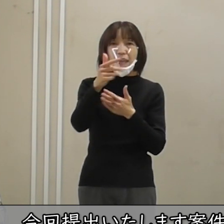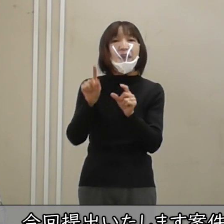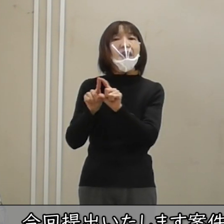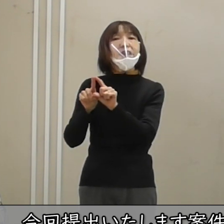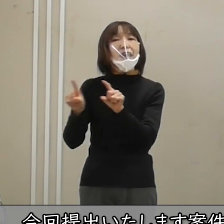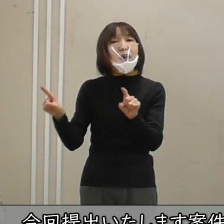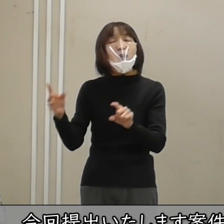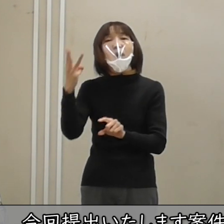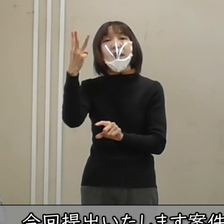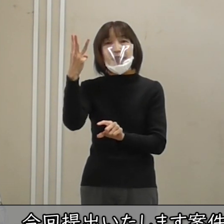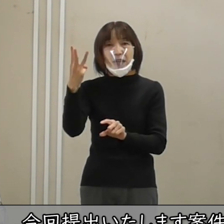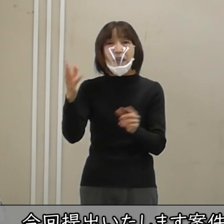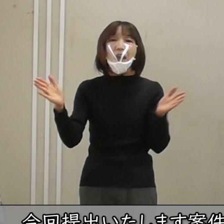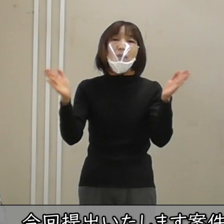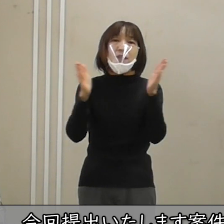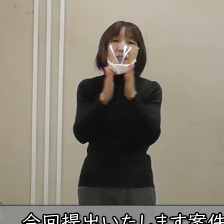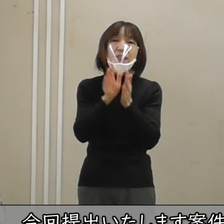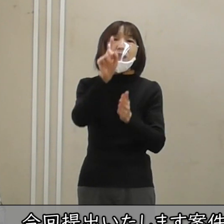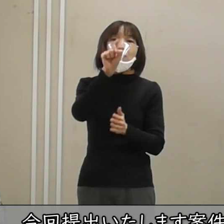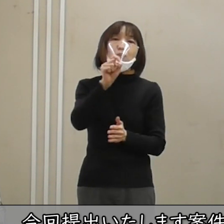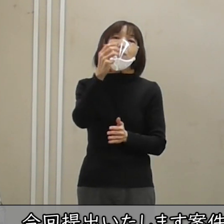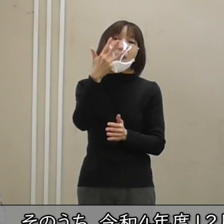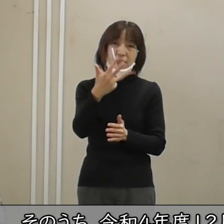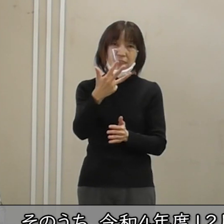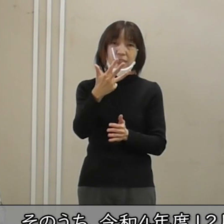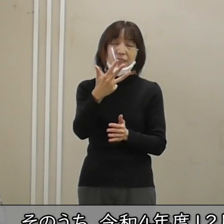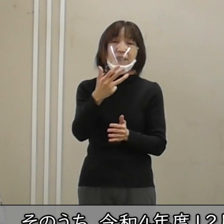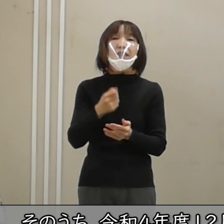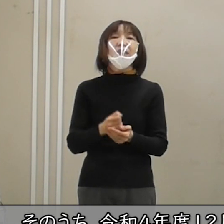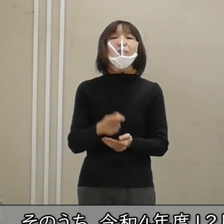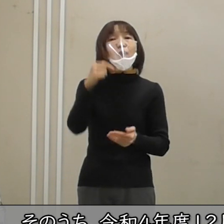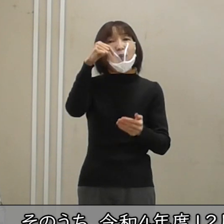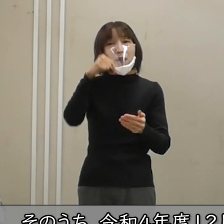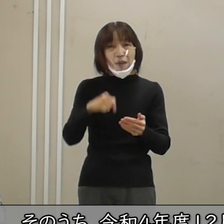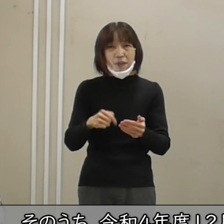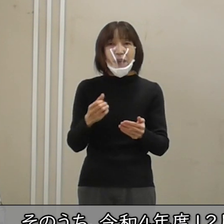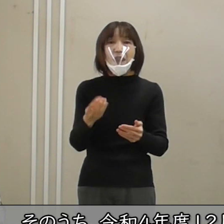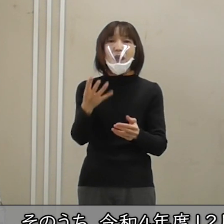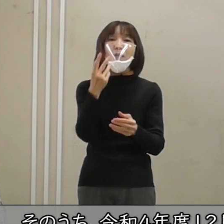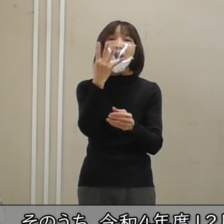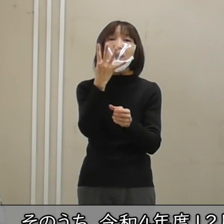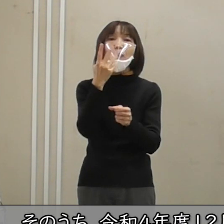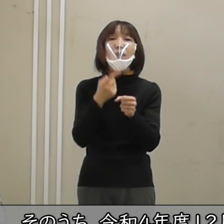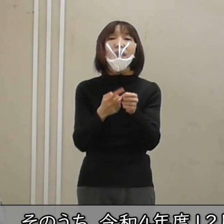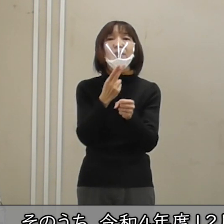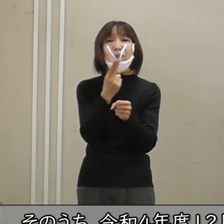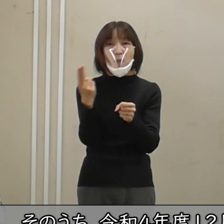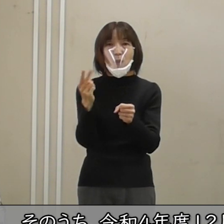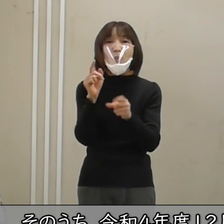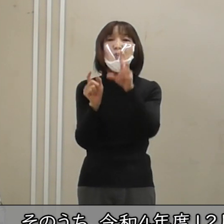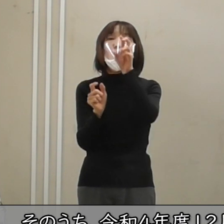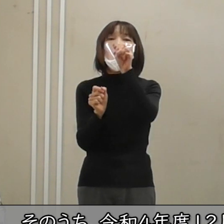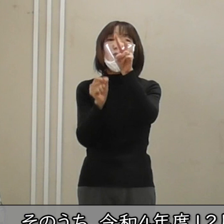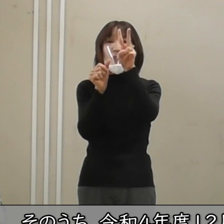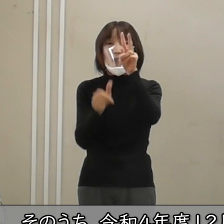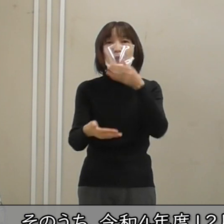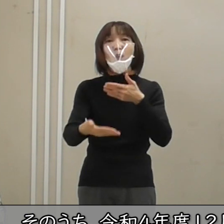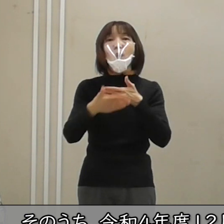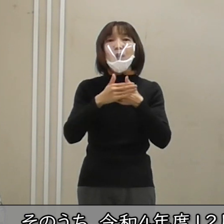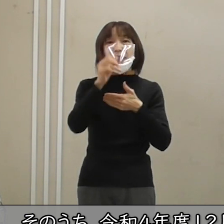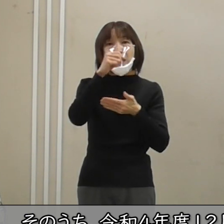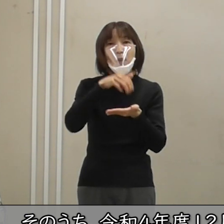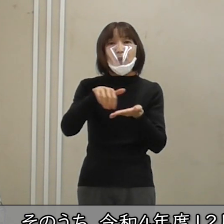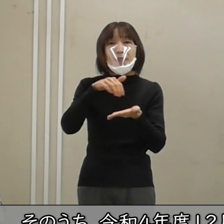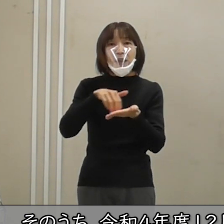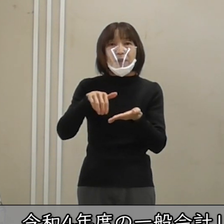光案件3件の計18件であります。そのうち令和4年度12月補正予算の概要についてご説明